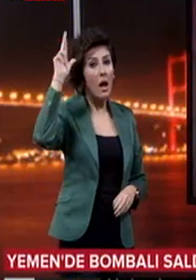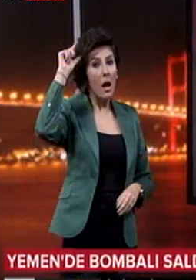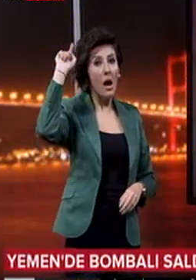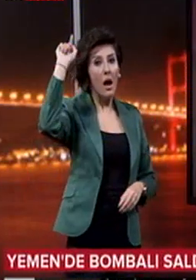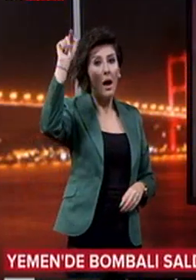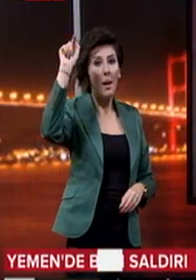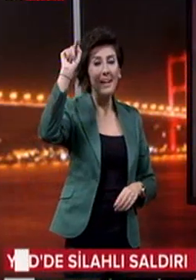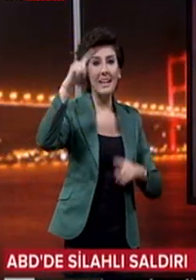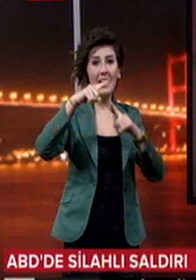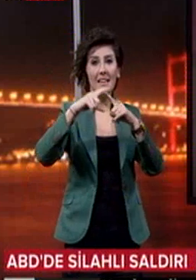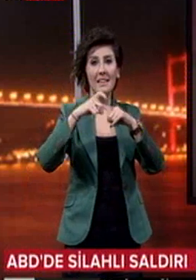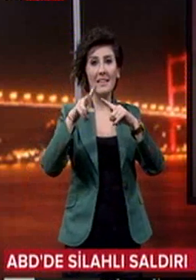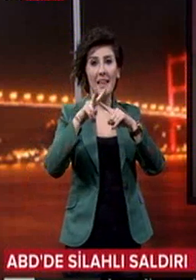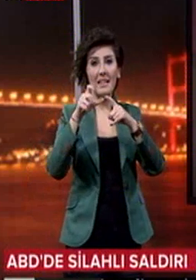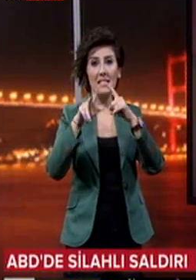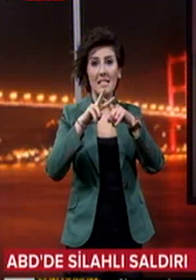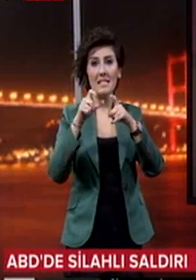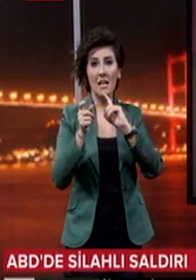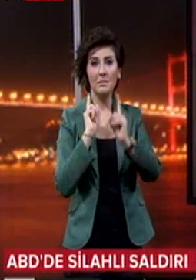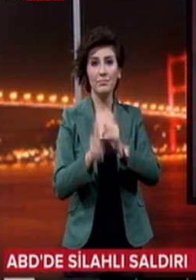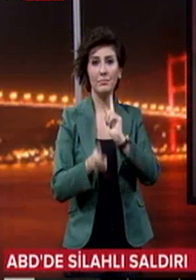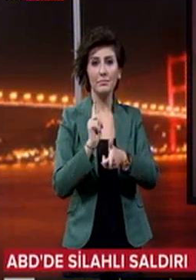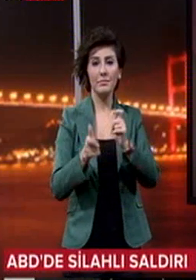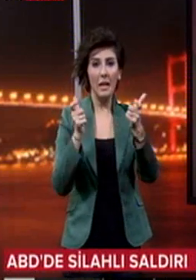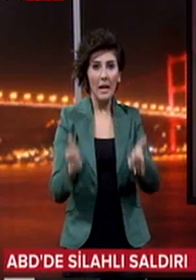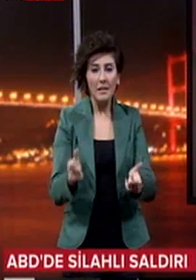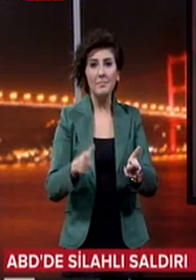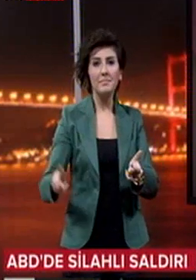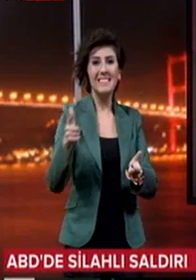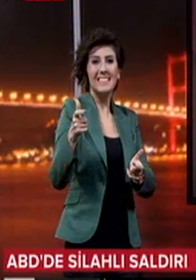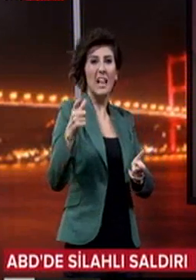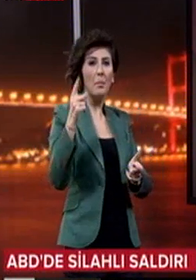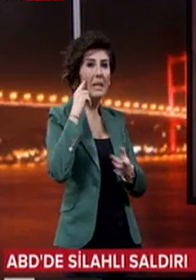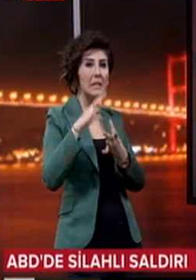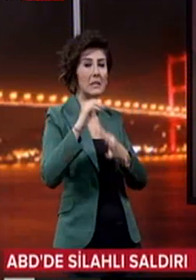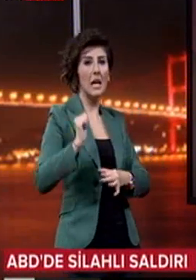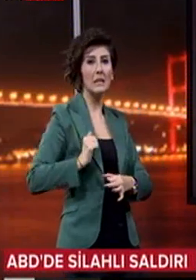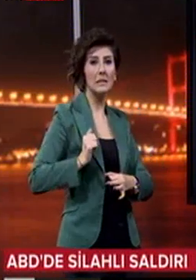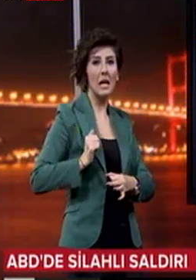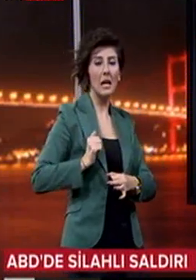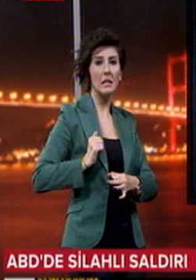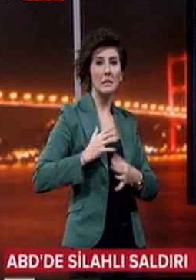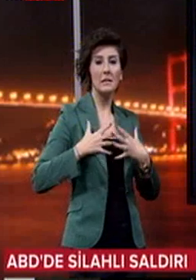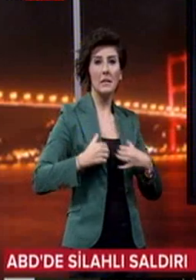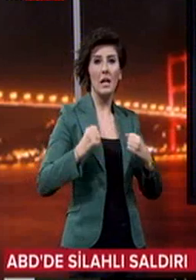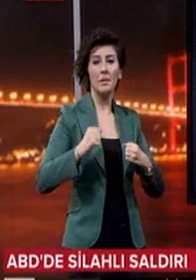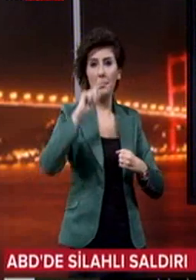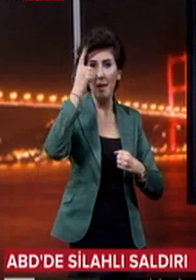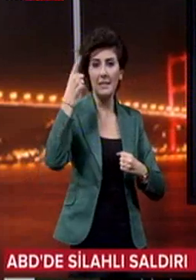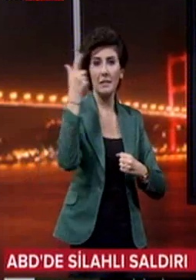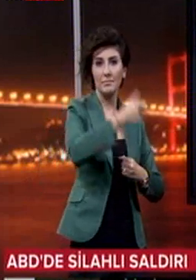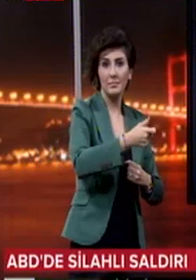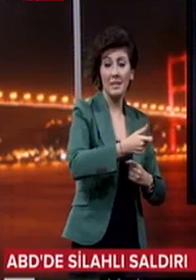Amerika Birleşik Devletleri'nin Teksas eyaletinde silahlı bir kişi askeri sağlık merkezine ateş açtı. Silahlı